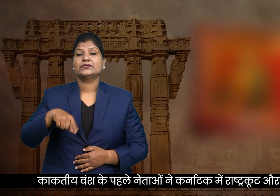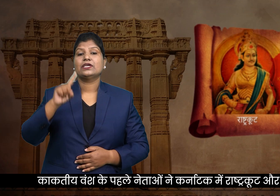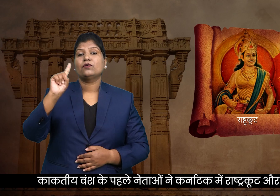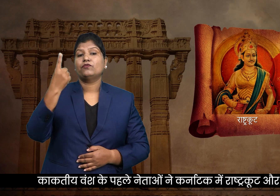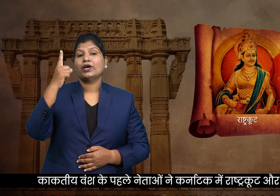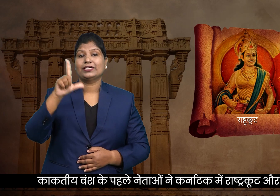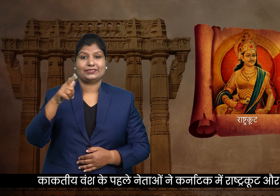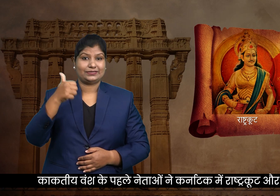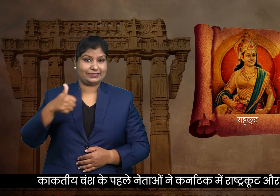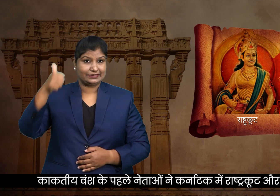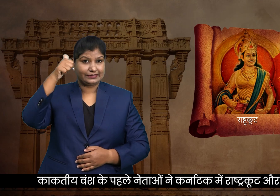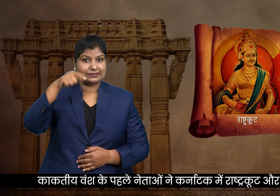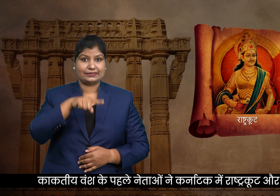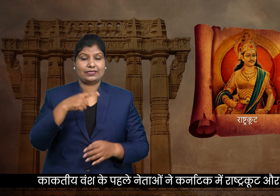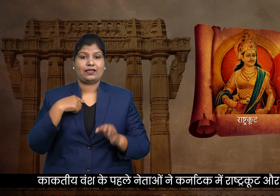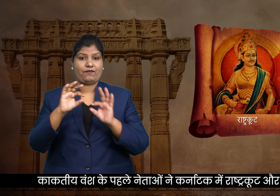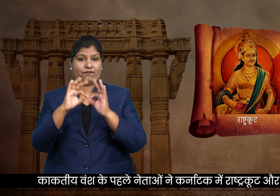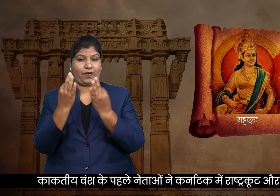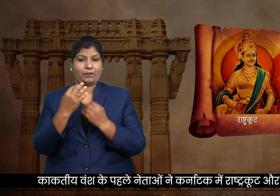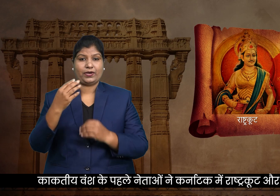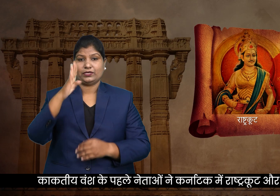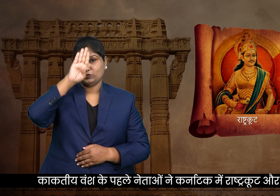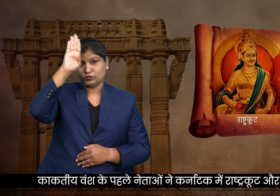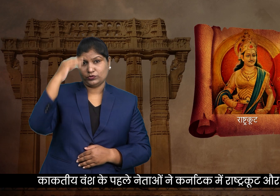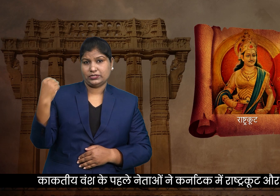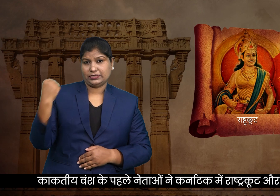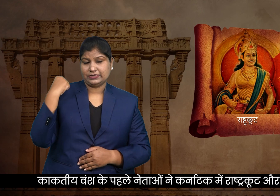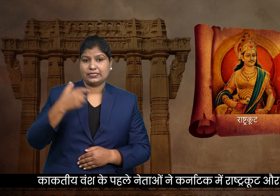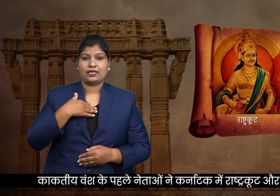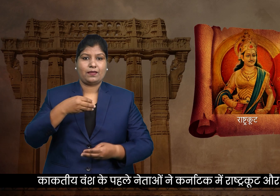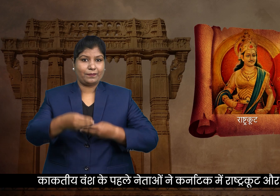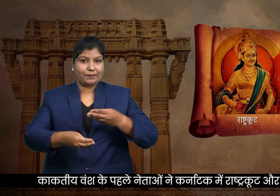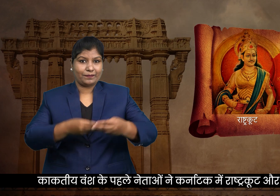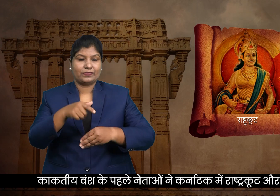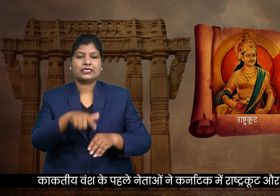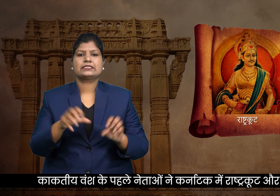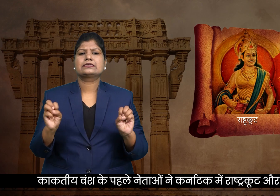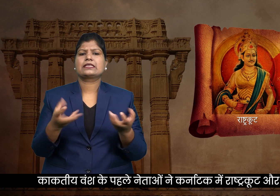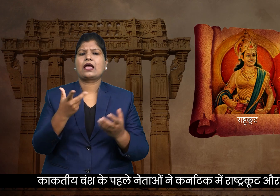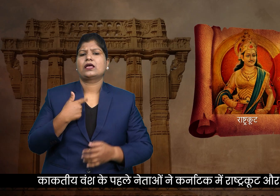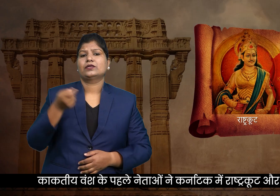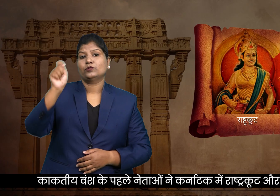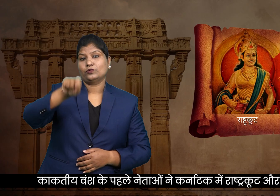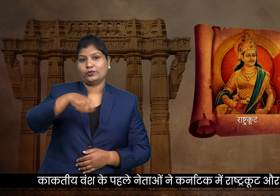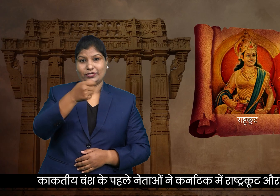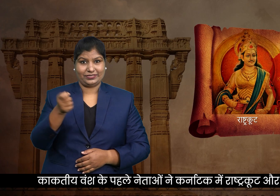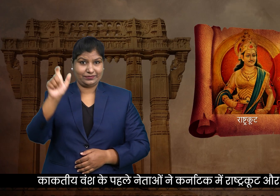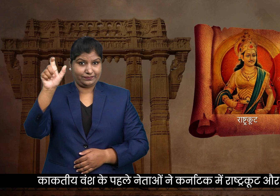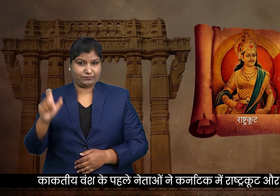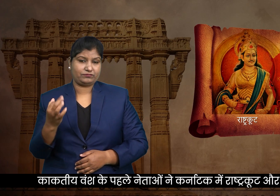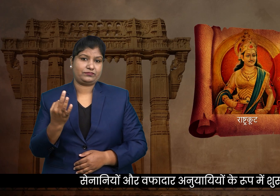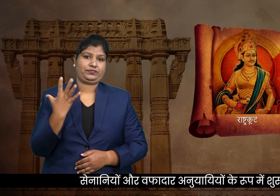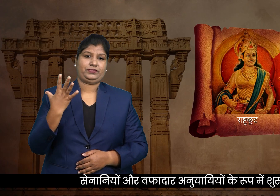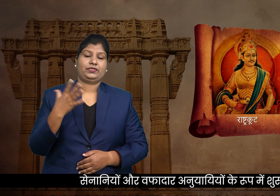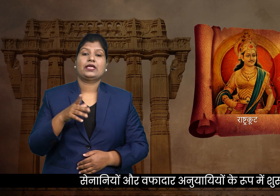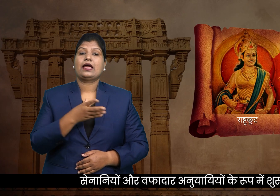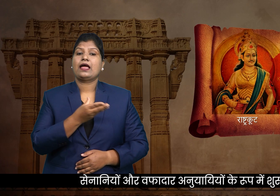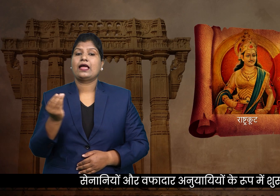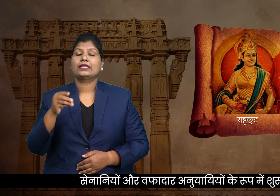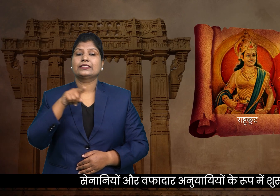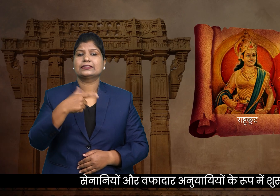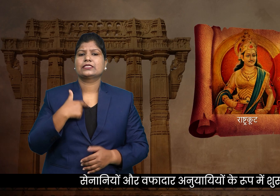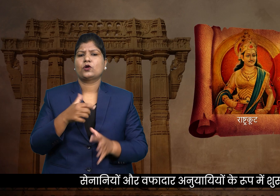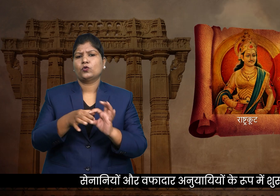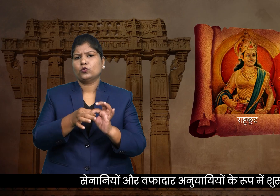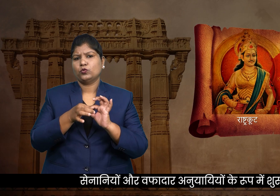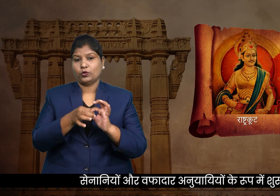काकतीय वंश के पहले नेताओं ने कर्नाटक में राष्ट्रकूट और चालुक्य राजाओं के सेनानियों